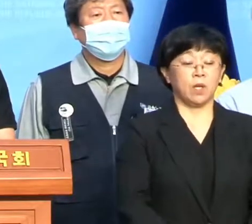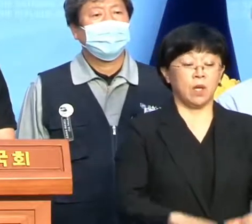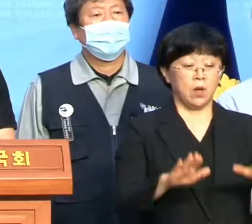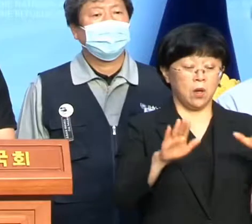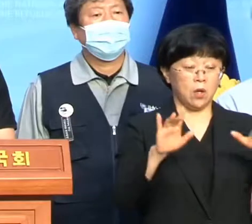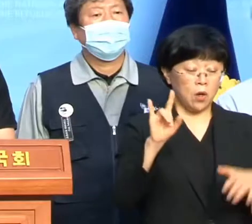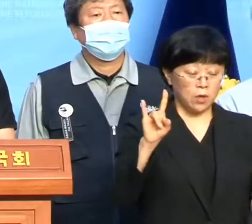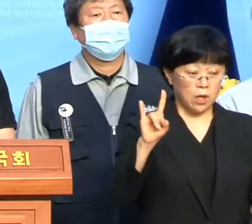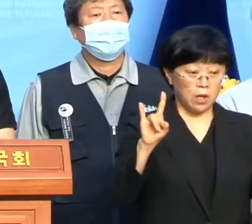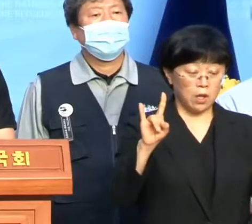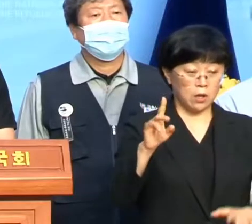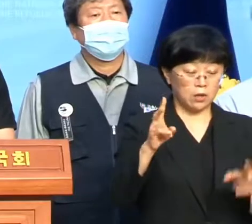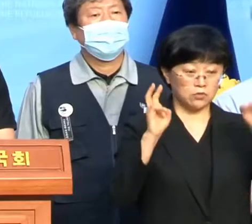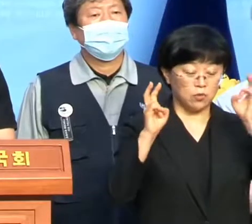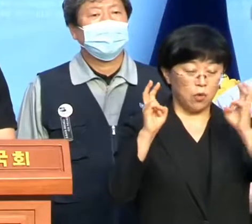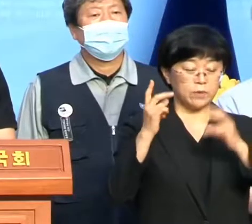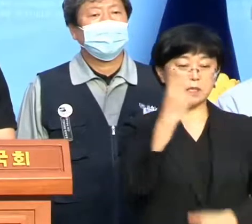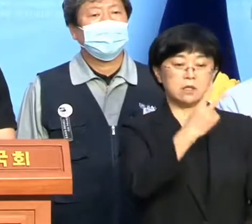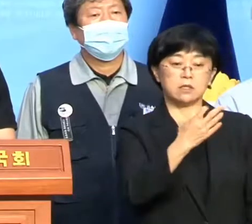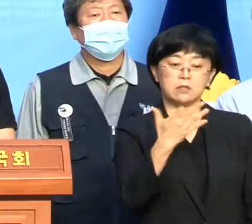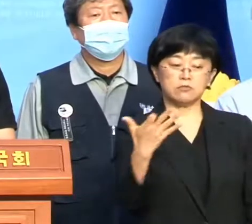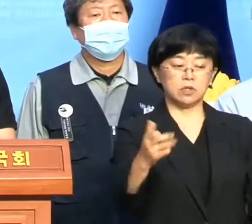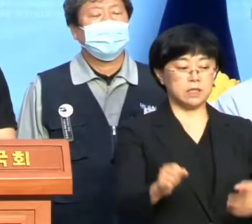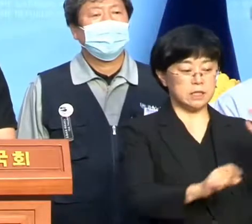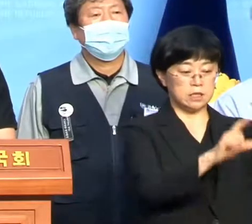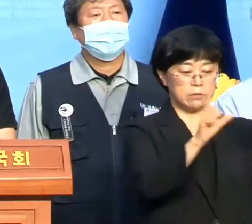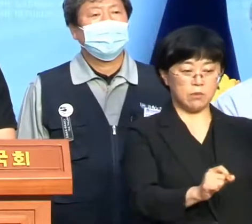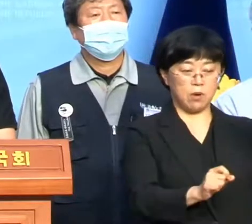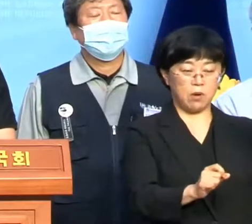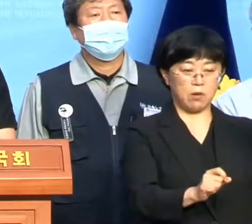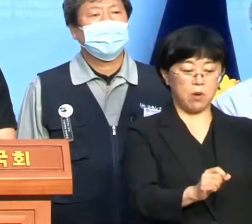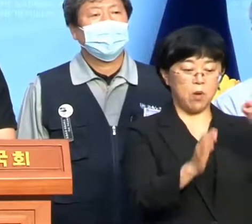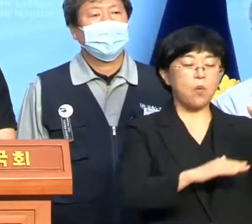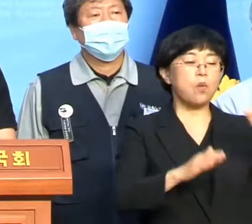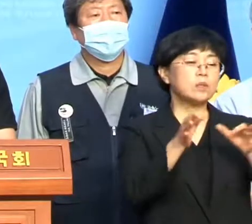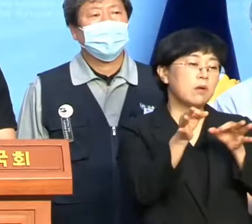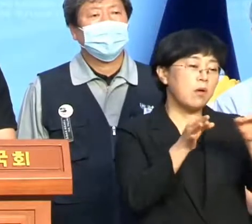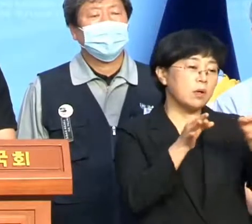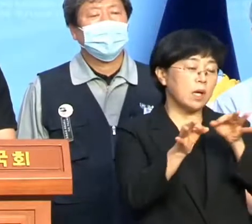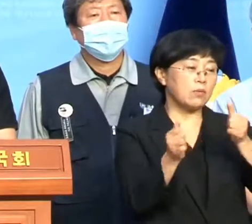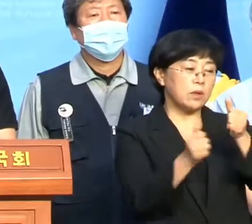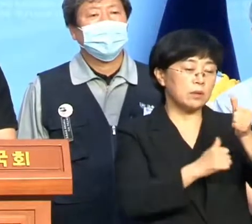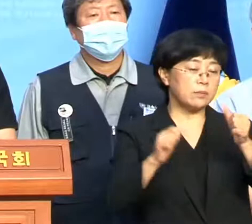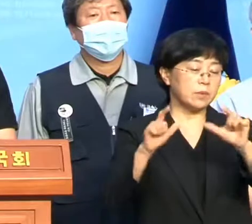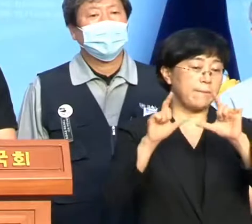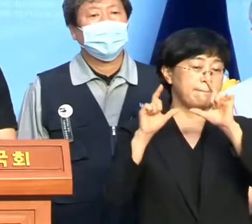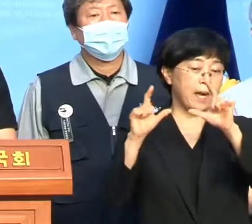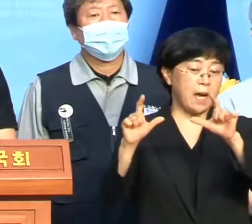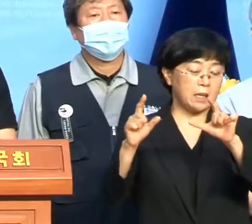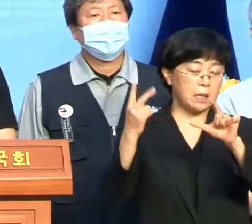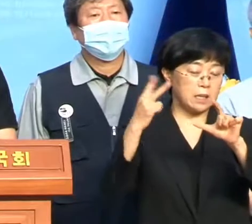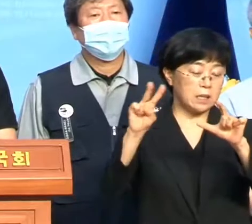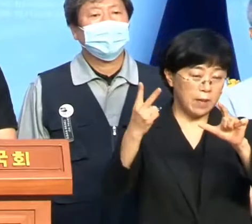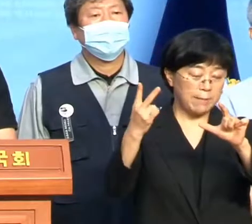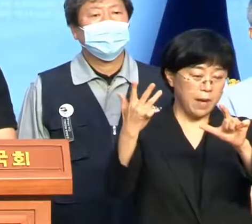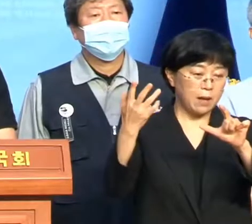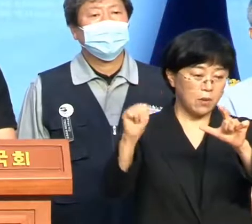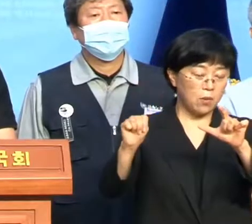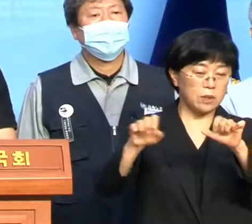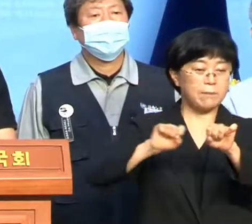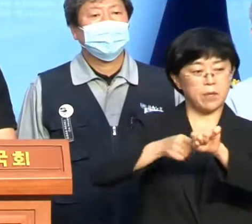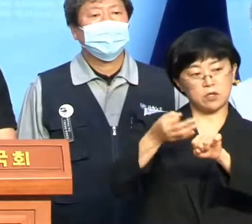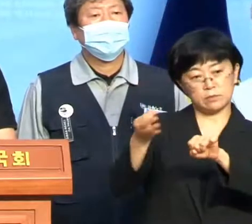현대중공업은 2019년 12월 공정거래위원회로부터 이 108억 원 의 가